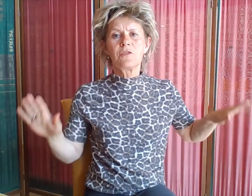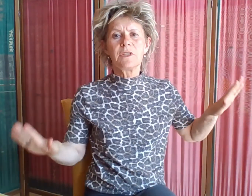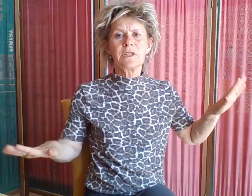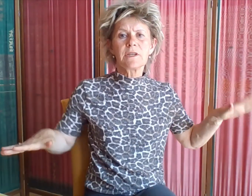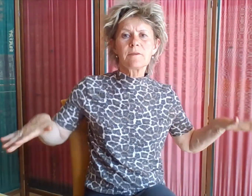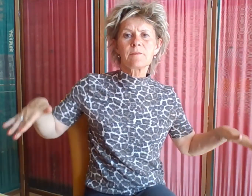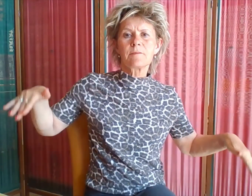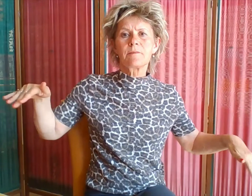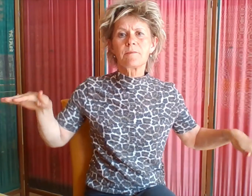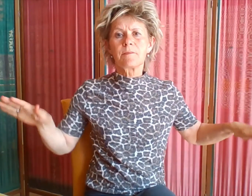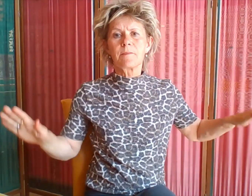Vliegen.